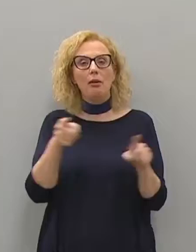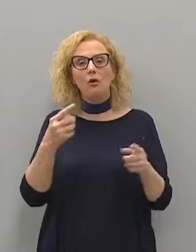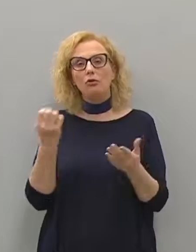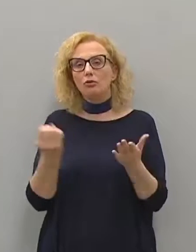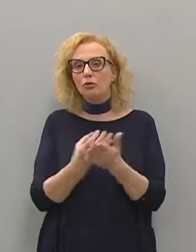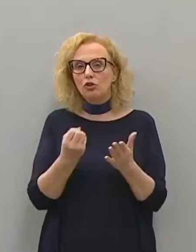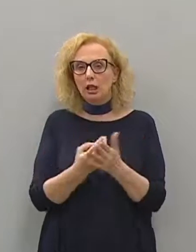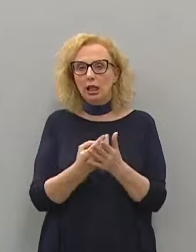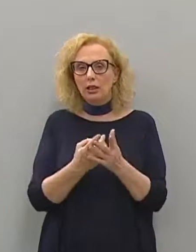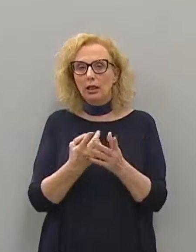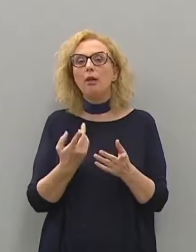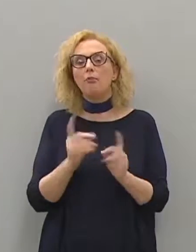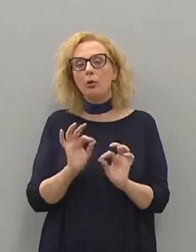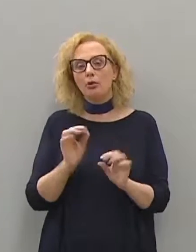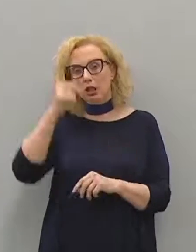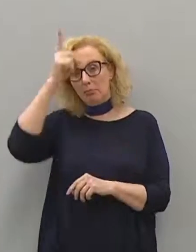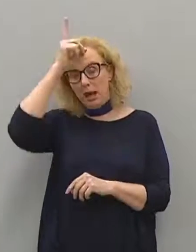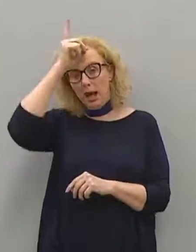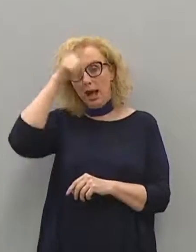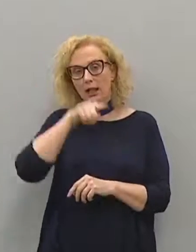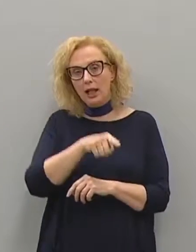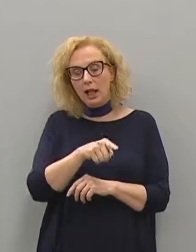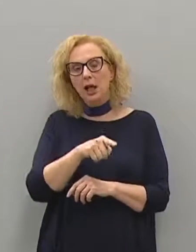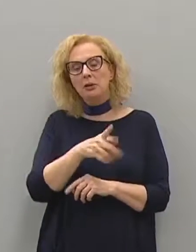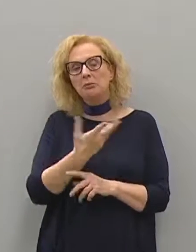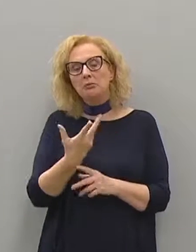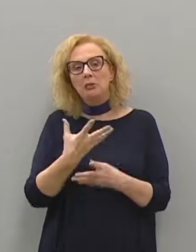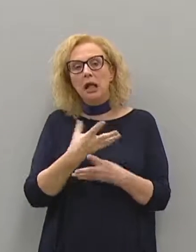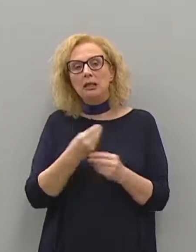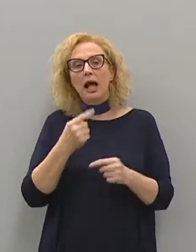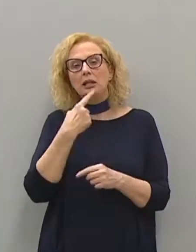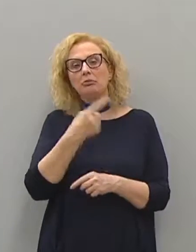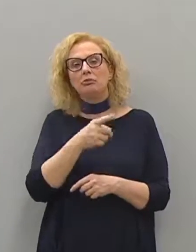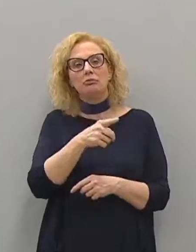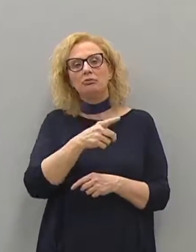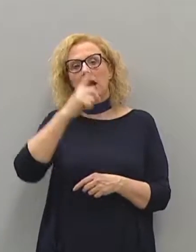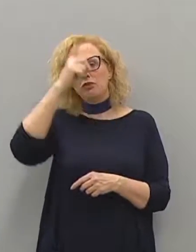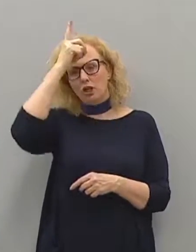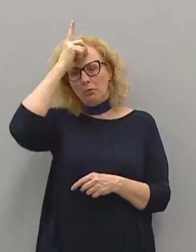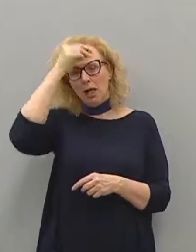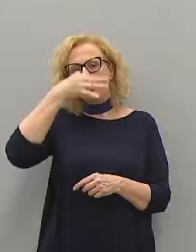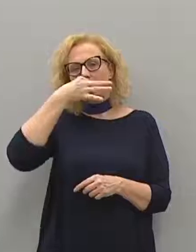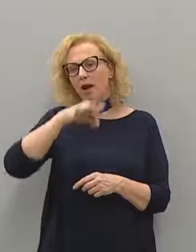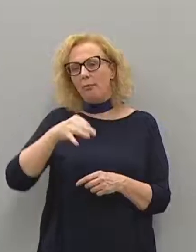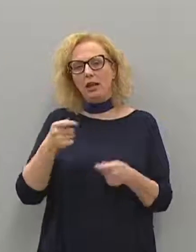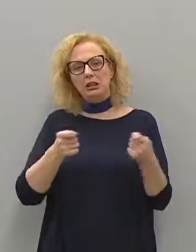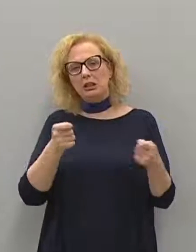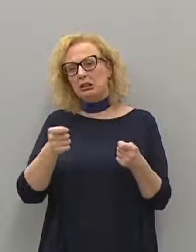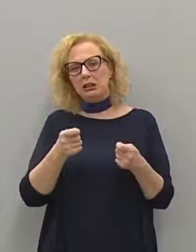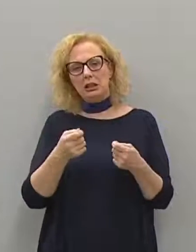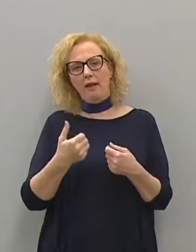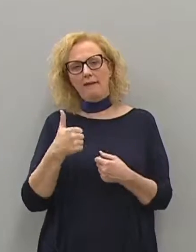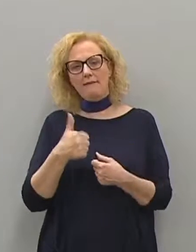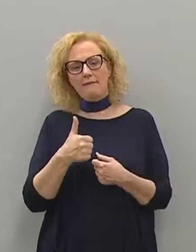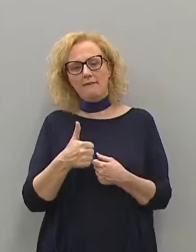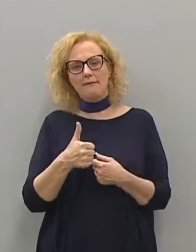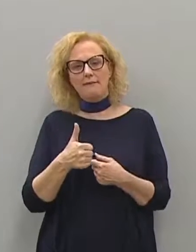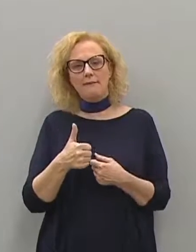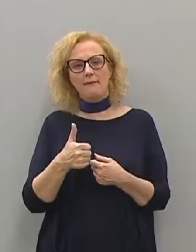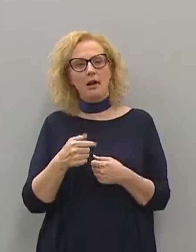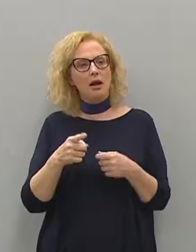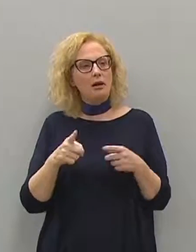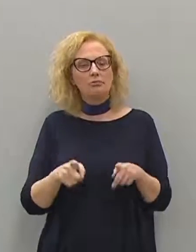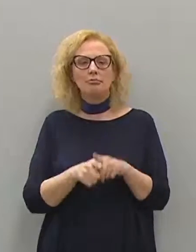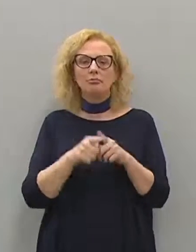germania nel paese che è stato classificato come un colloquio sapeva gestire meglio purtroppo vediamo che anche la germania è